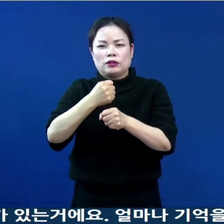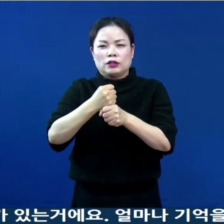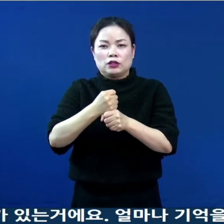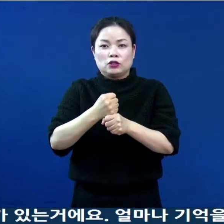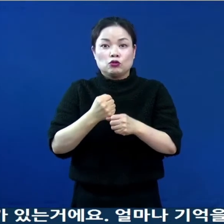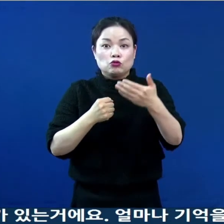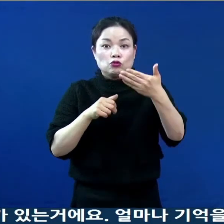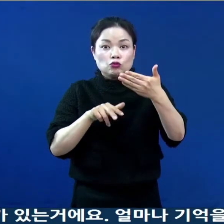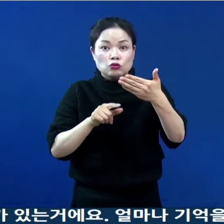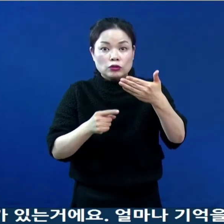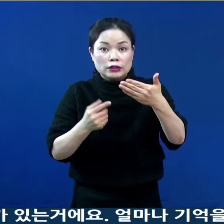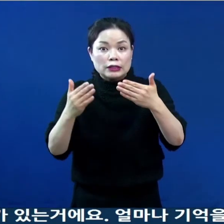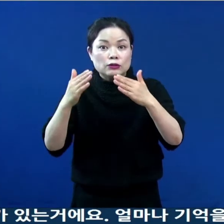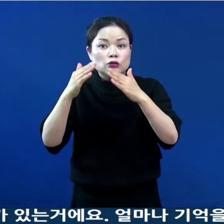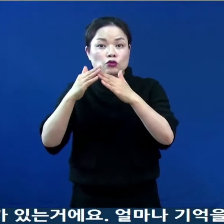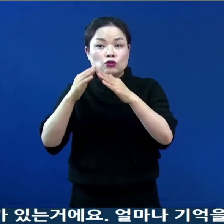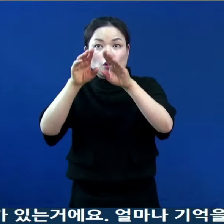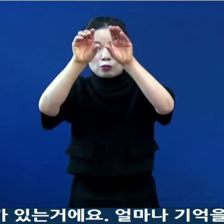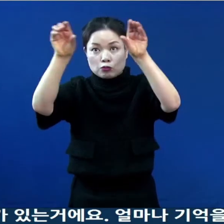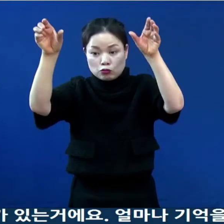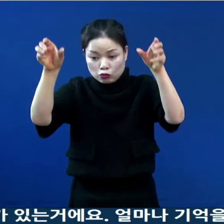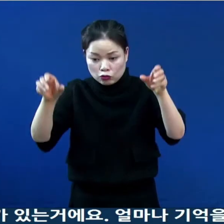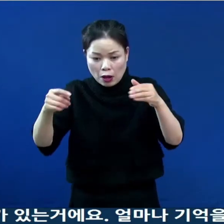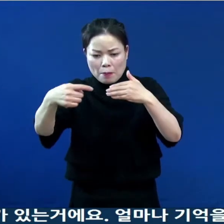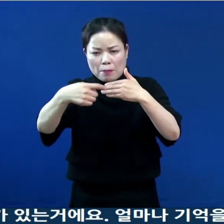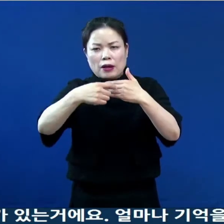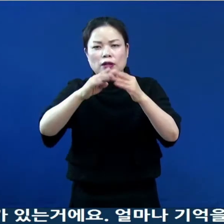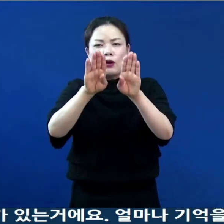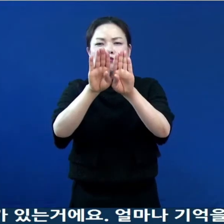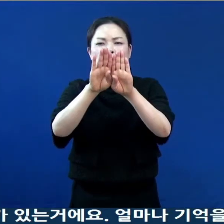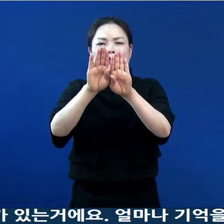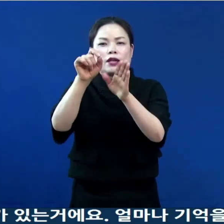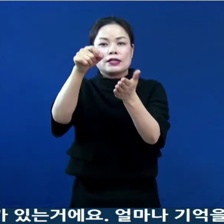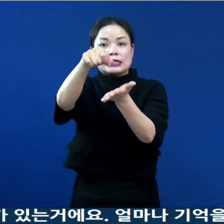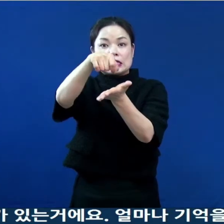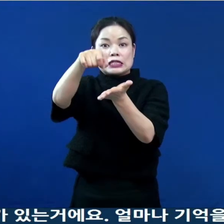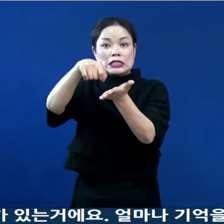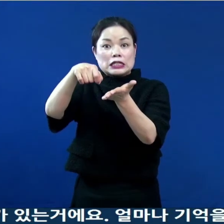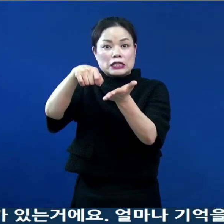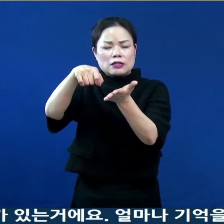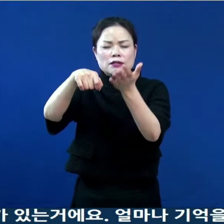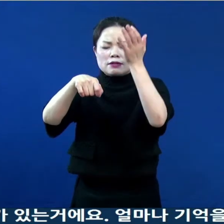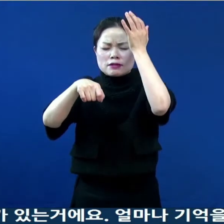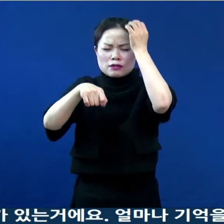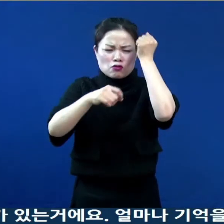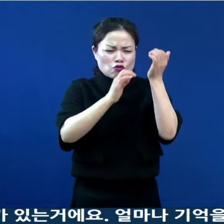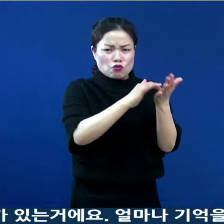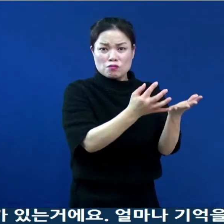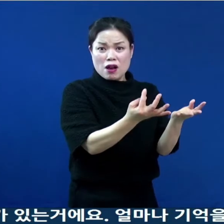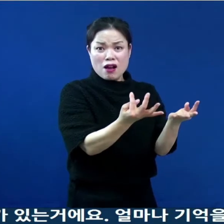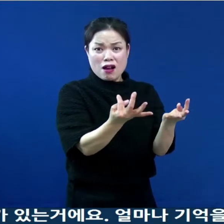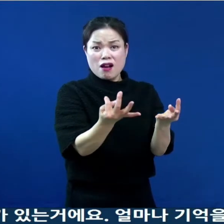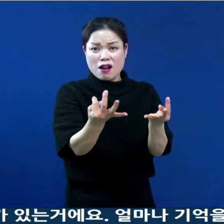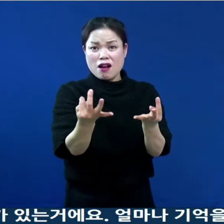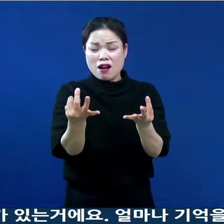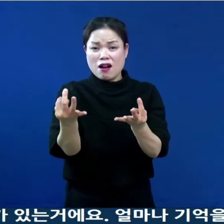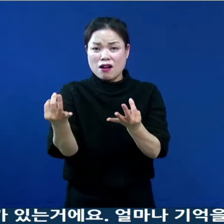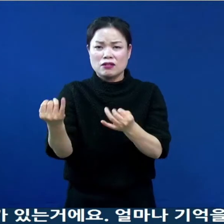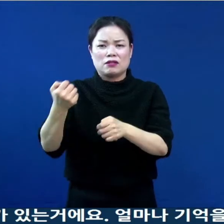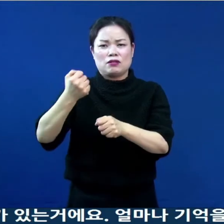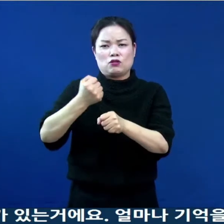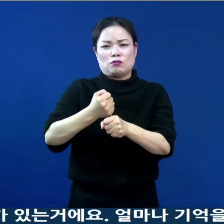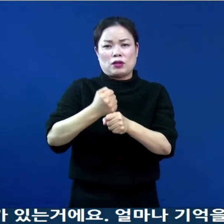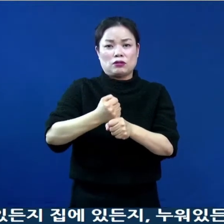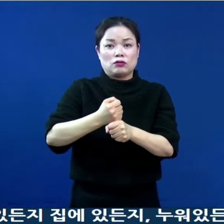9절 내 집 문설주와 바깥 문에 기록할지니. 기억을 위한 수많은 장치들을 주변에 해뒀다는